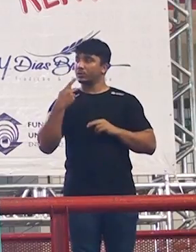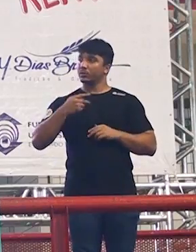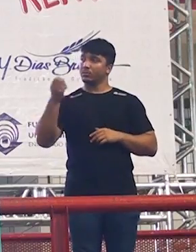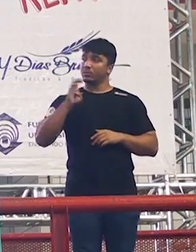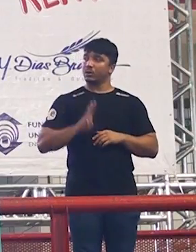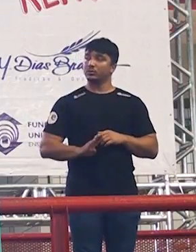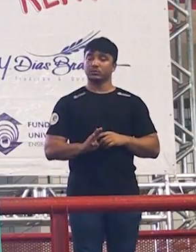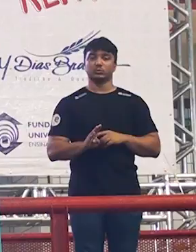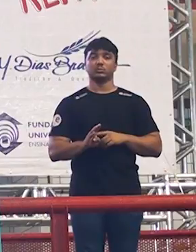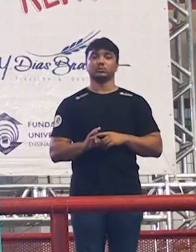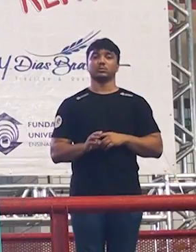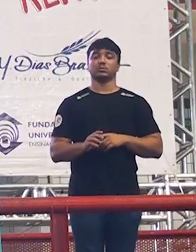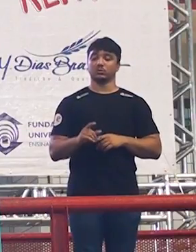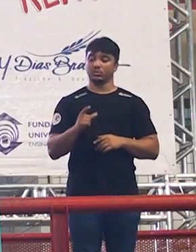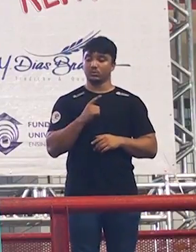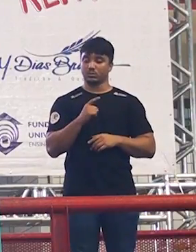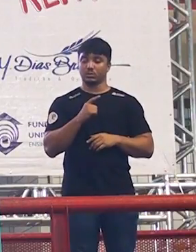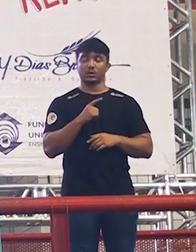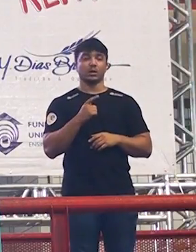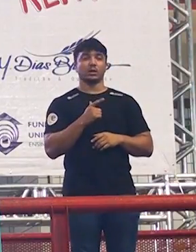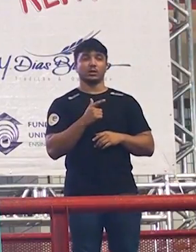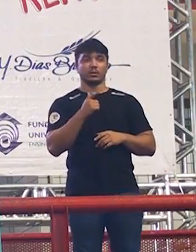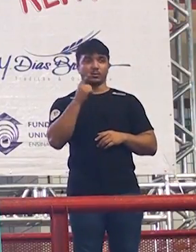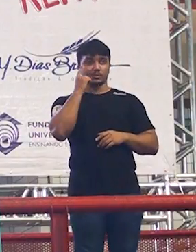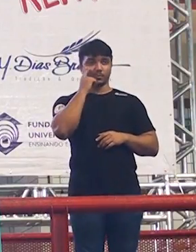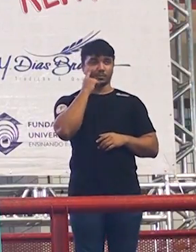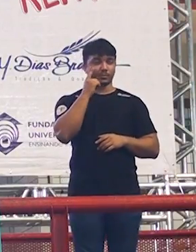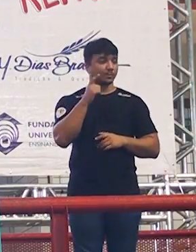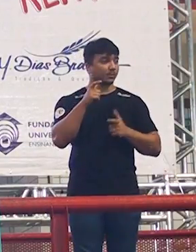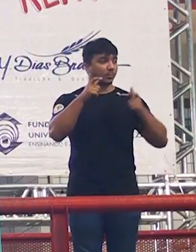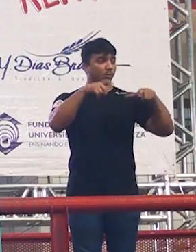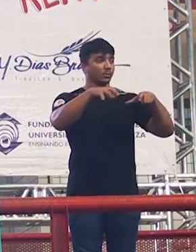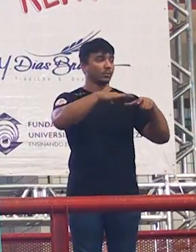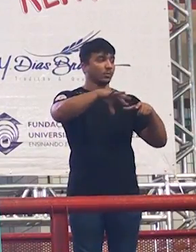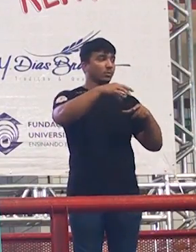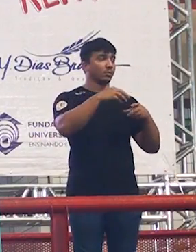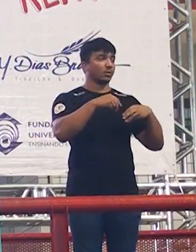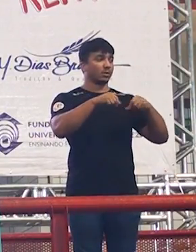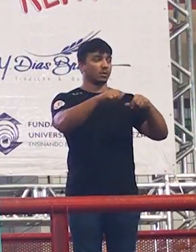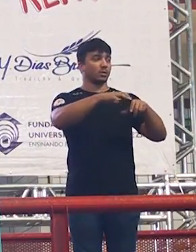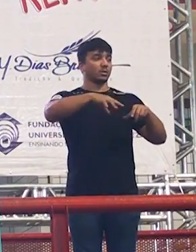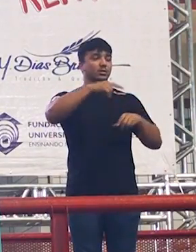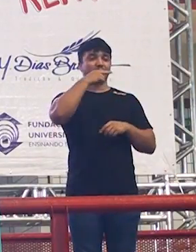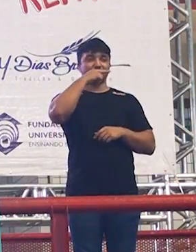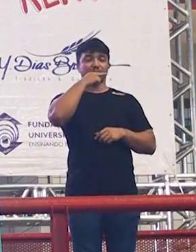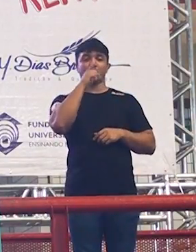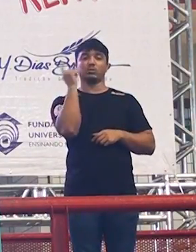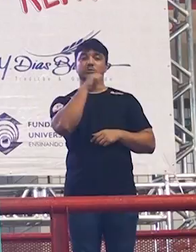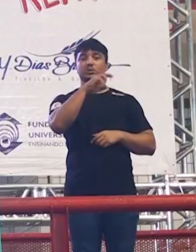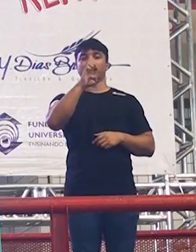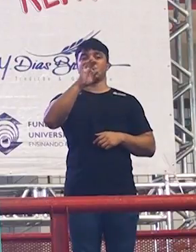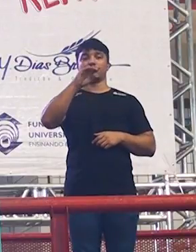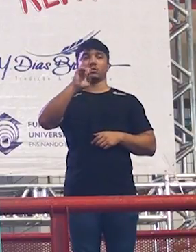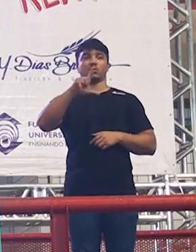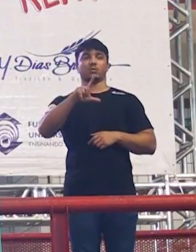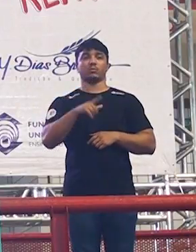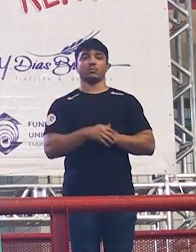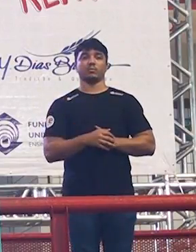Brasil, acontece a distribuição de terra para o plantio da cana-de-açúcar, para a obtenção do etanol.